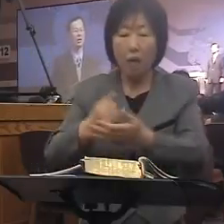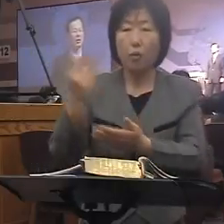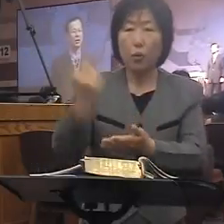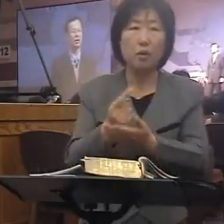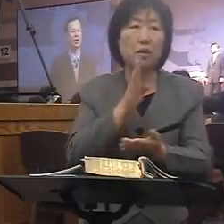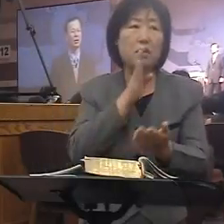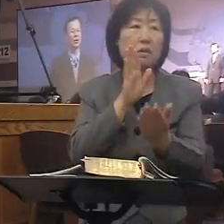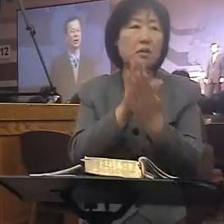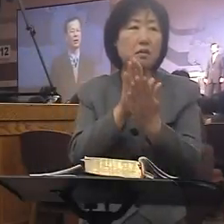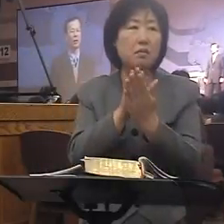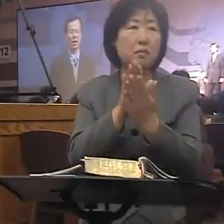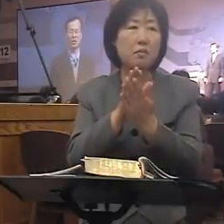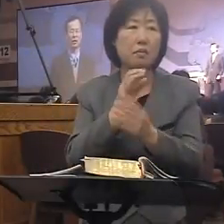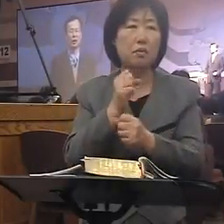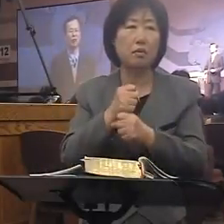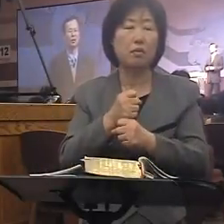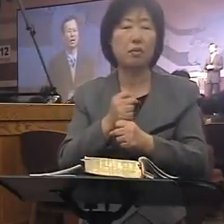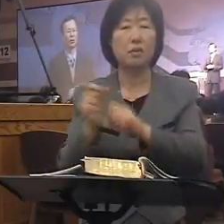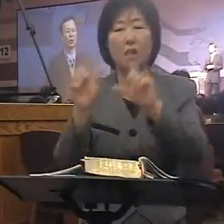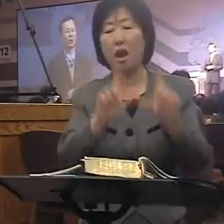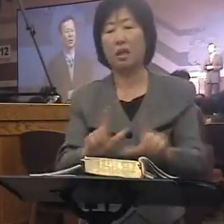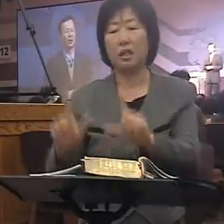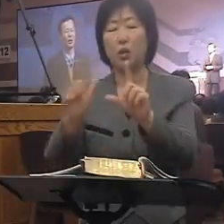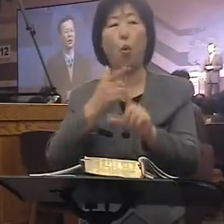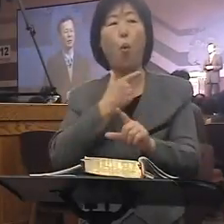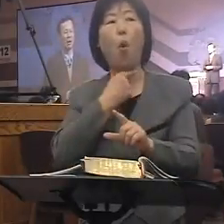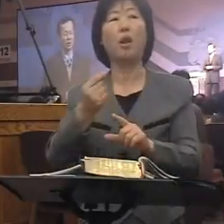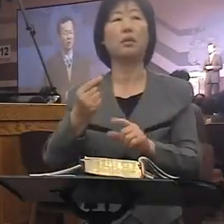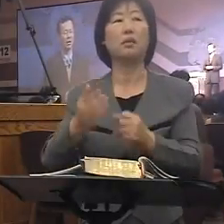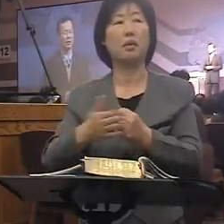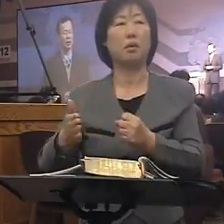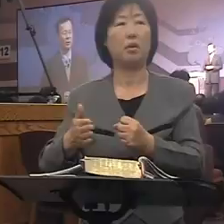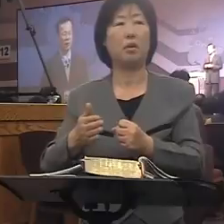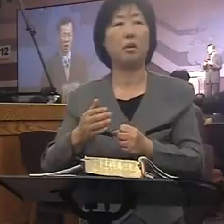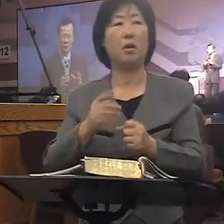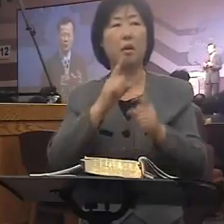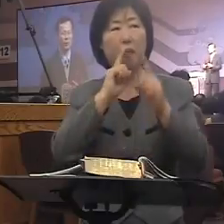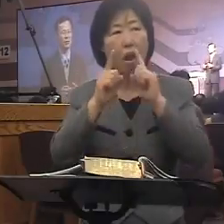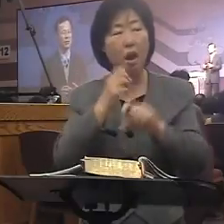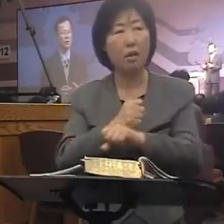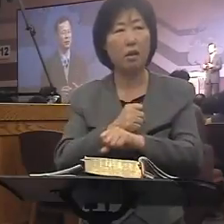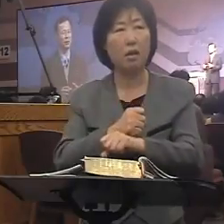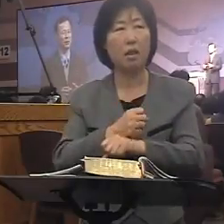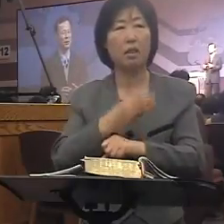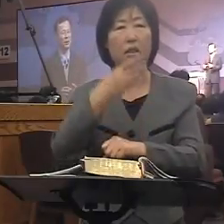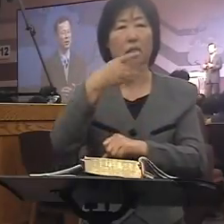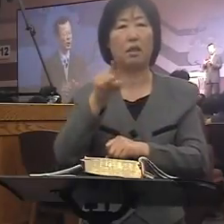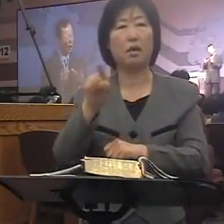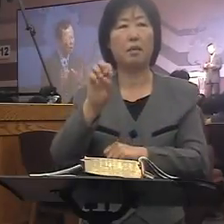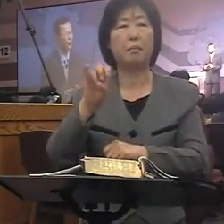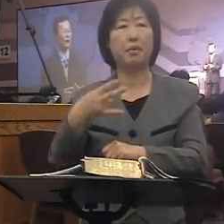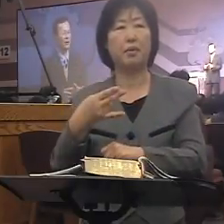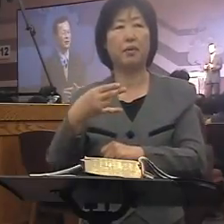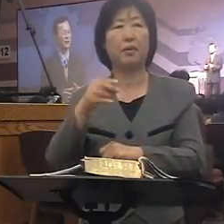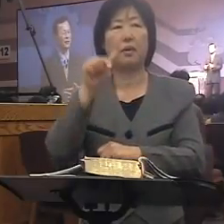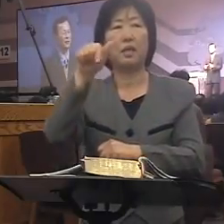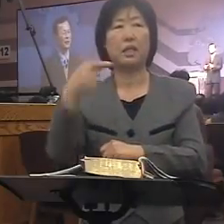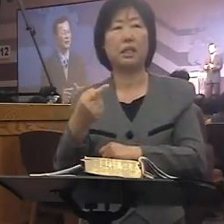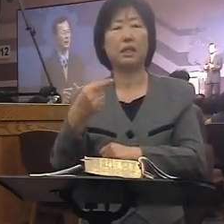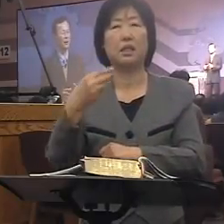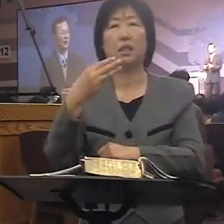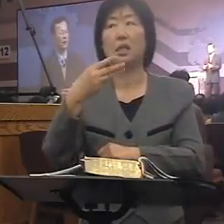친히 살기를 원하시기 때문이라고 말씀을 하세요. Tough grace. Tough